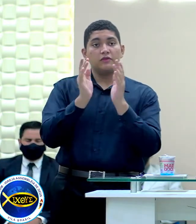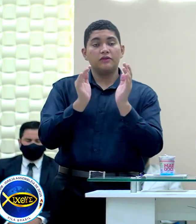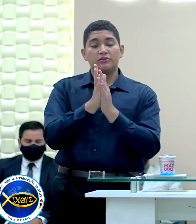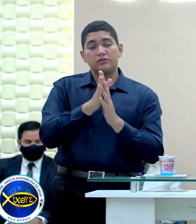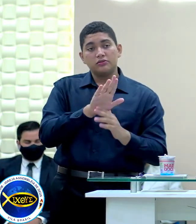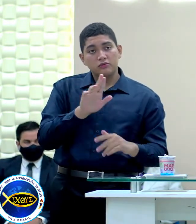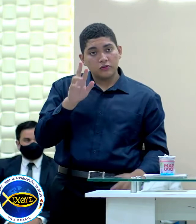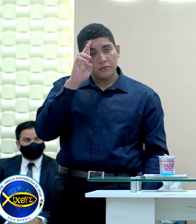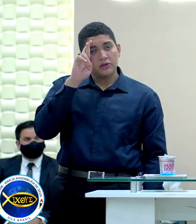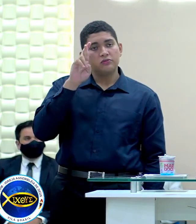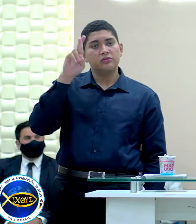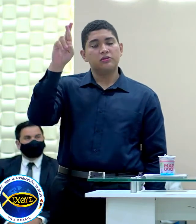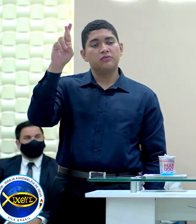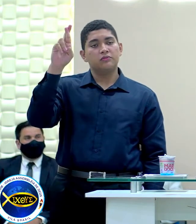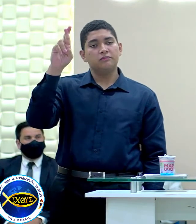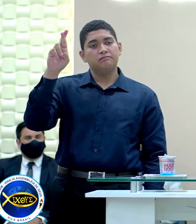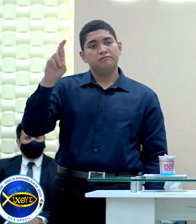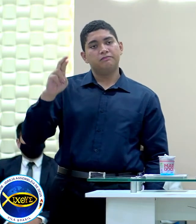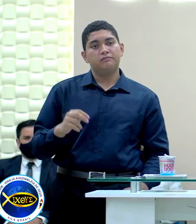nome do Senhor.